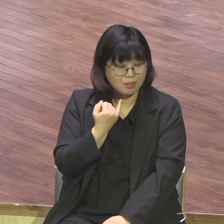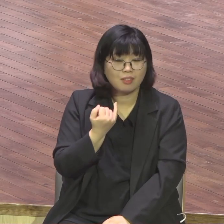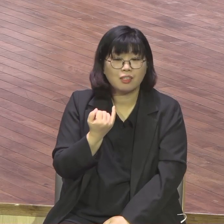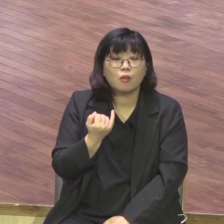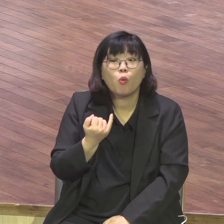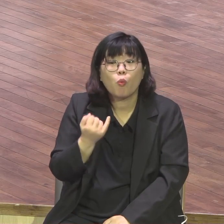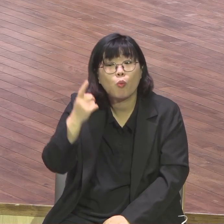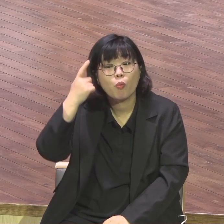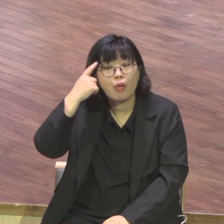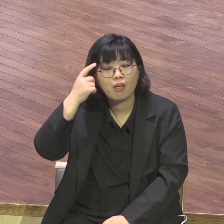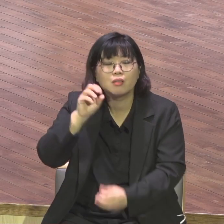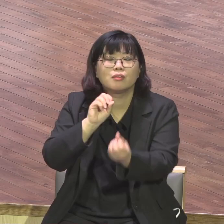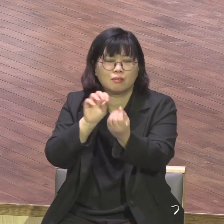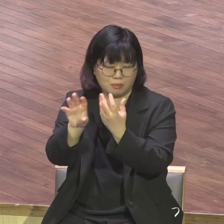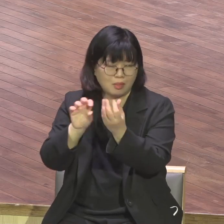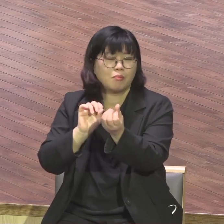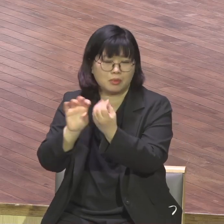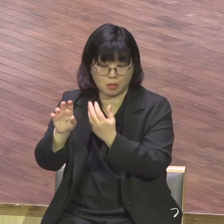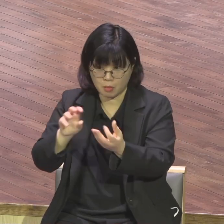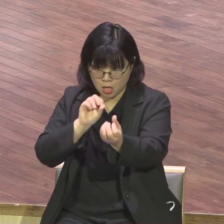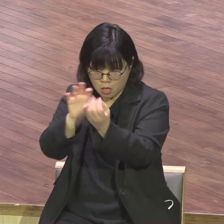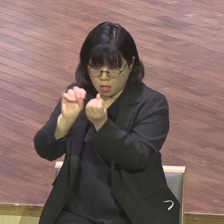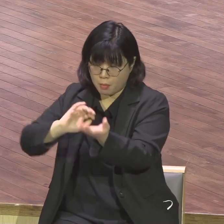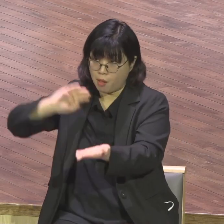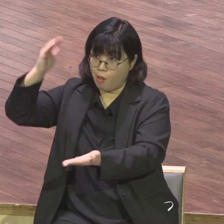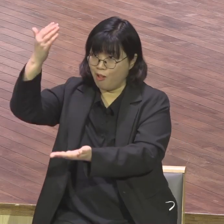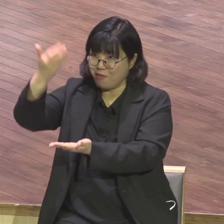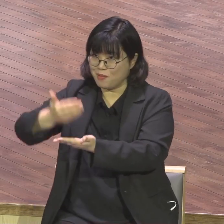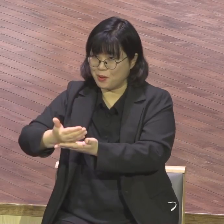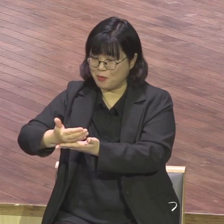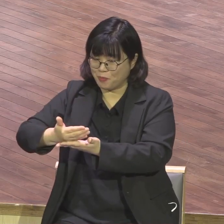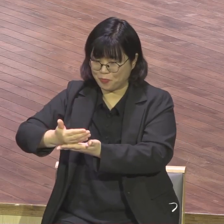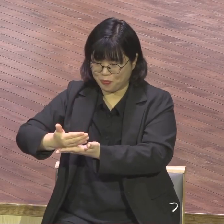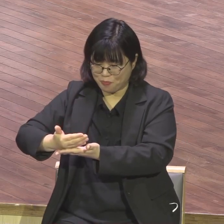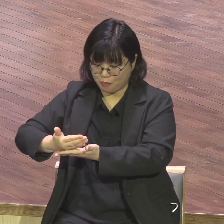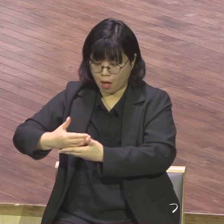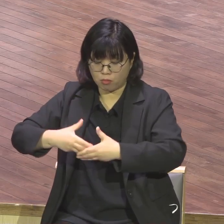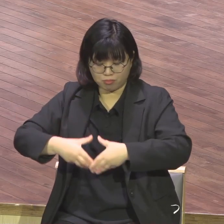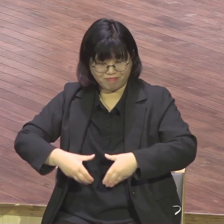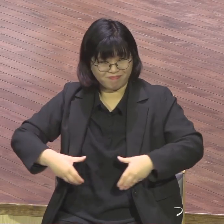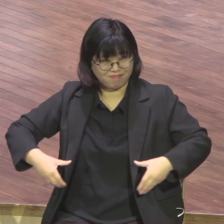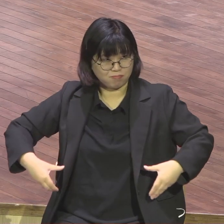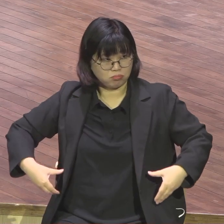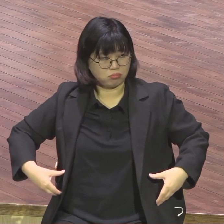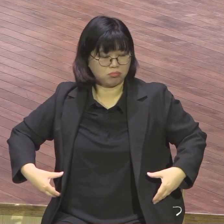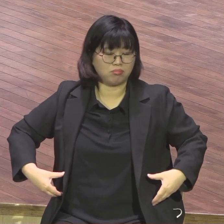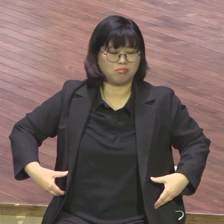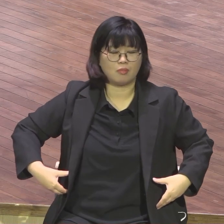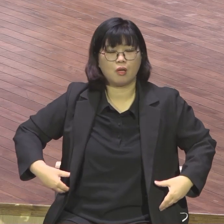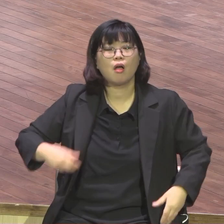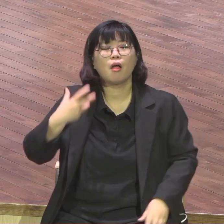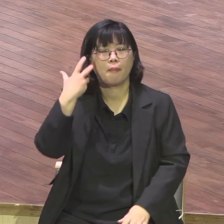그럼 어디 거듭난 적이 없는 사람이에요. 교회 다 다닌다 구원 받는 거 아니라니까요.